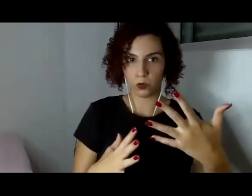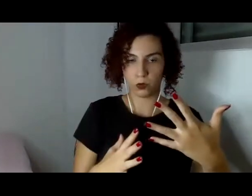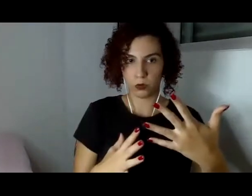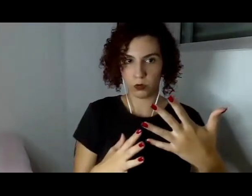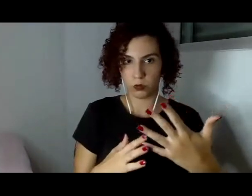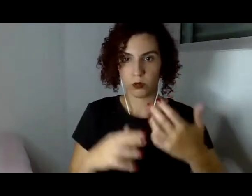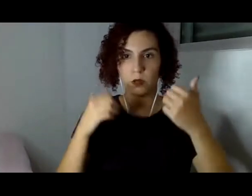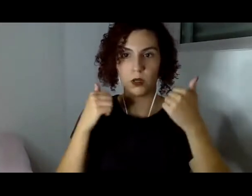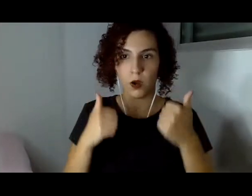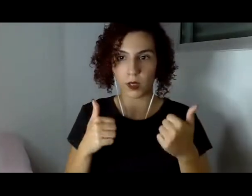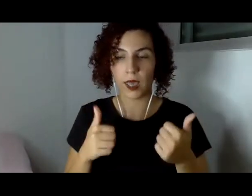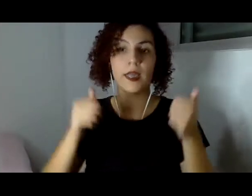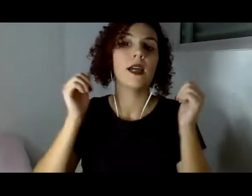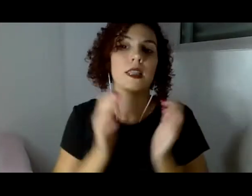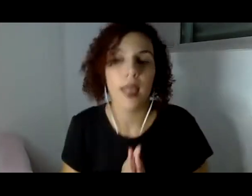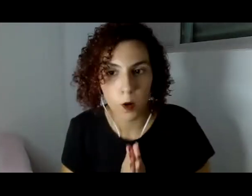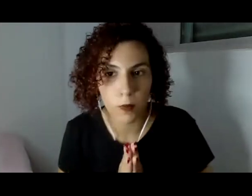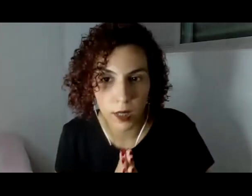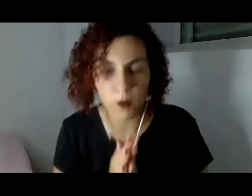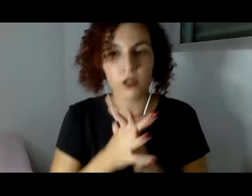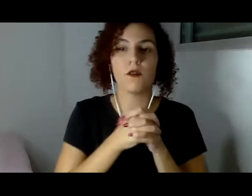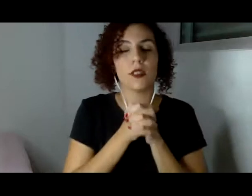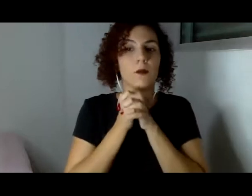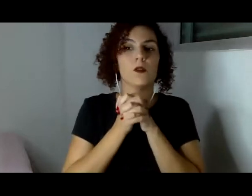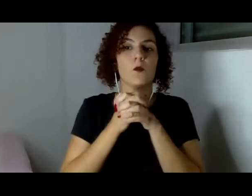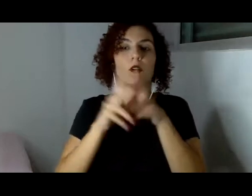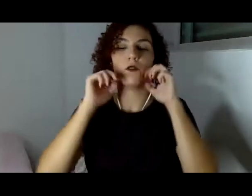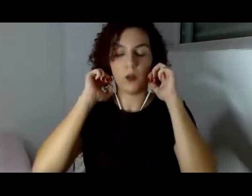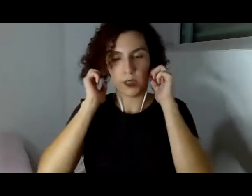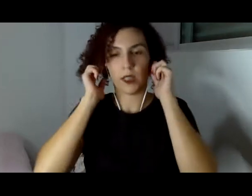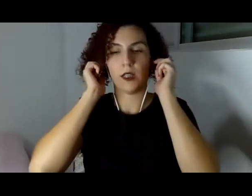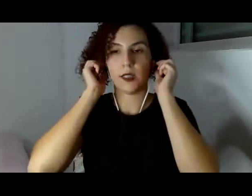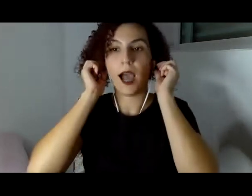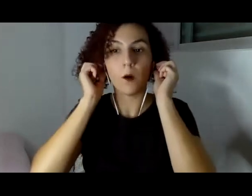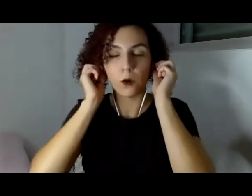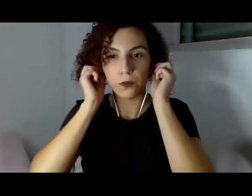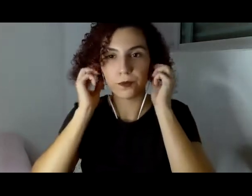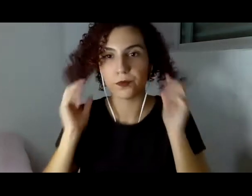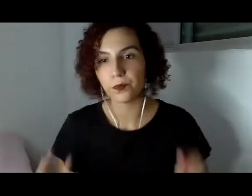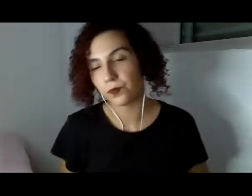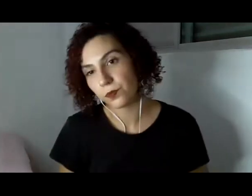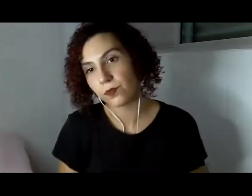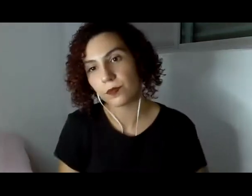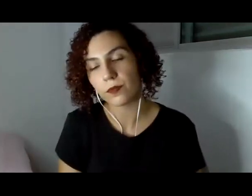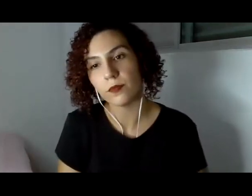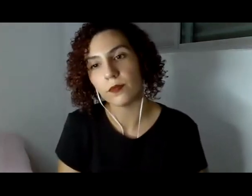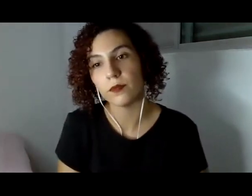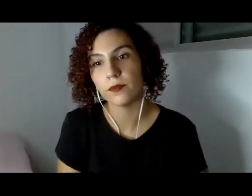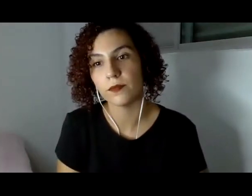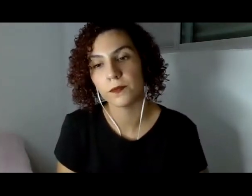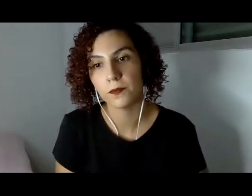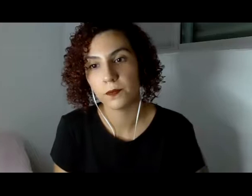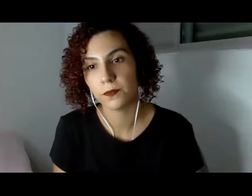outro. Ok? Thelma, eu acho que você abriu seu microfone, você queria dizer algo?